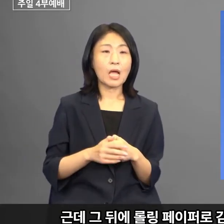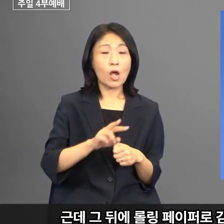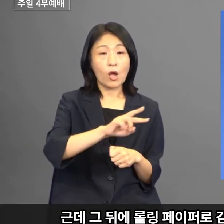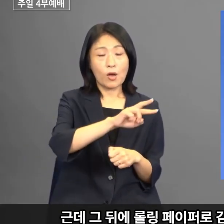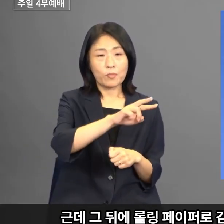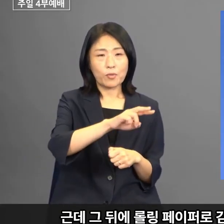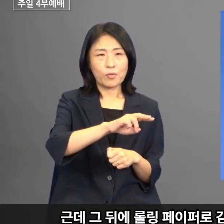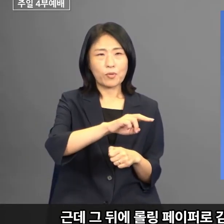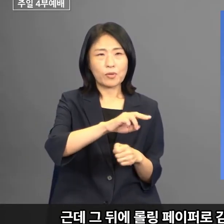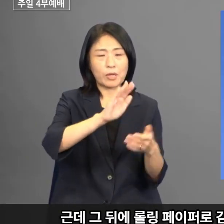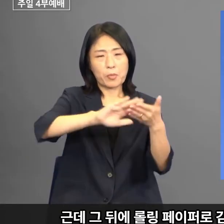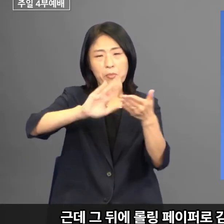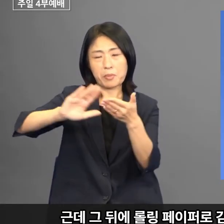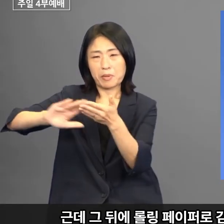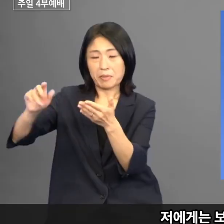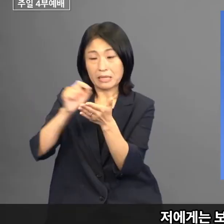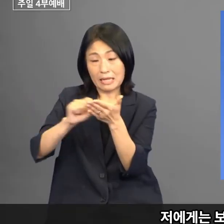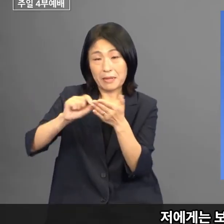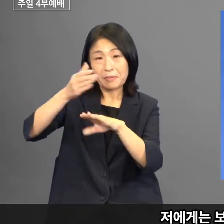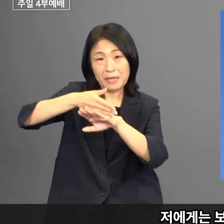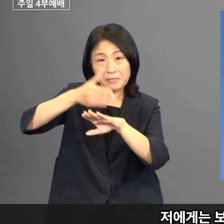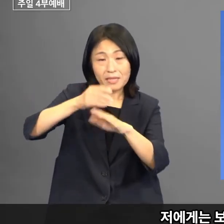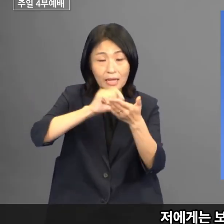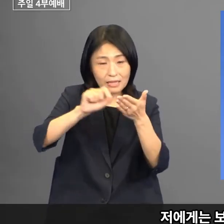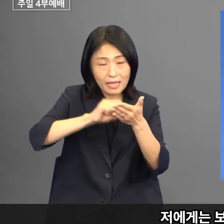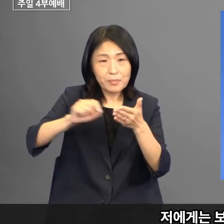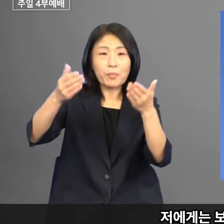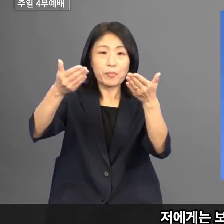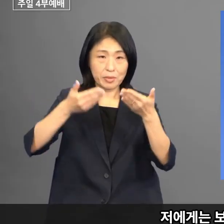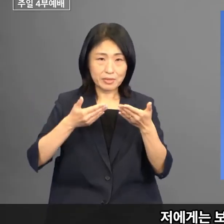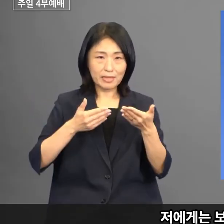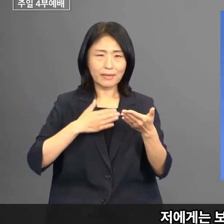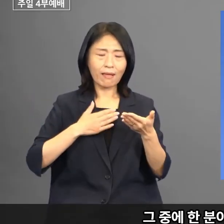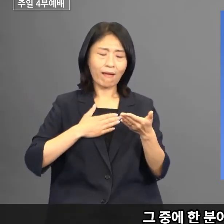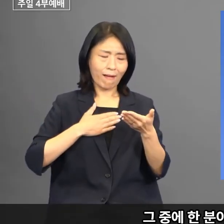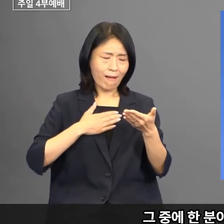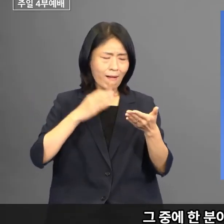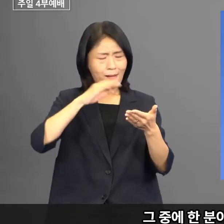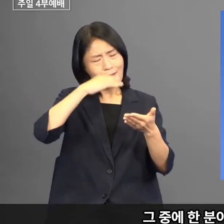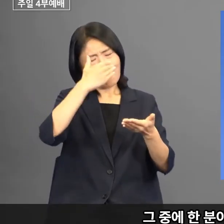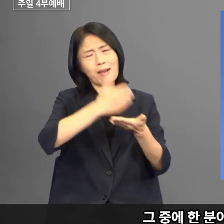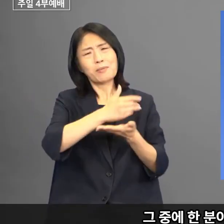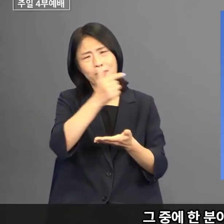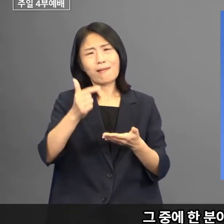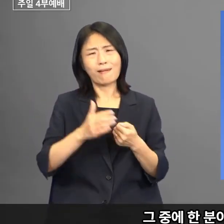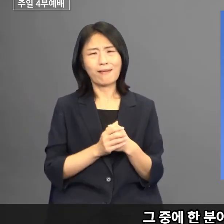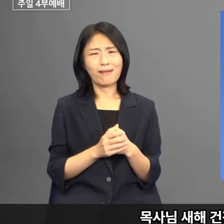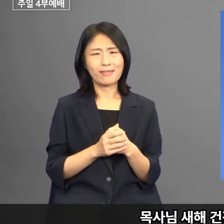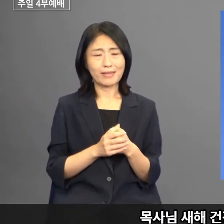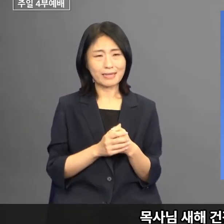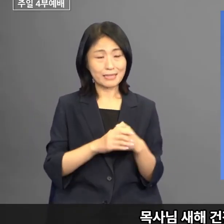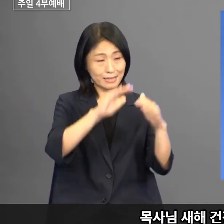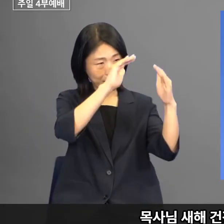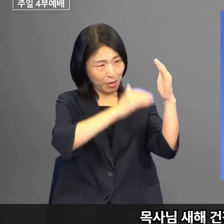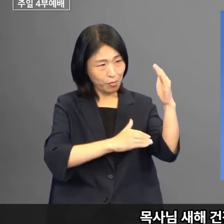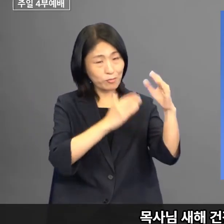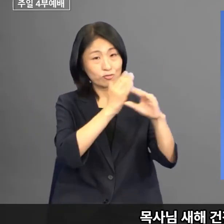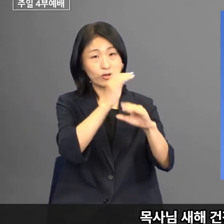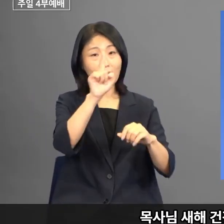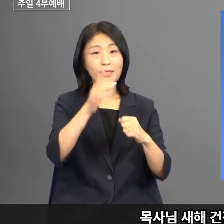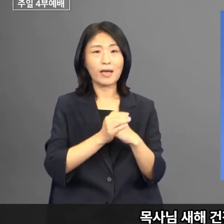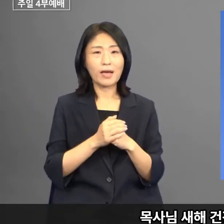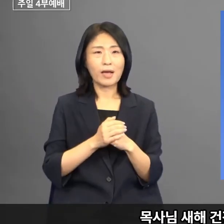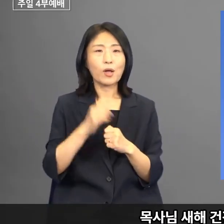감사의 메시지를 다 써주신 거예요. 저에게는 보물입니다, 보물. 그 중에 한 분이 이렇게 쓰셨어요. 목사님,